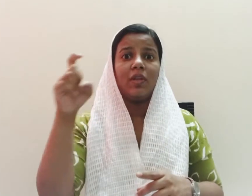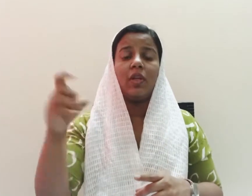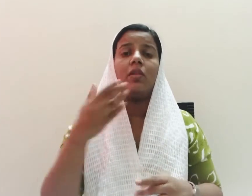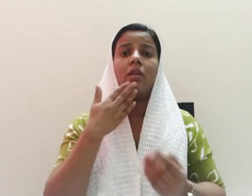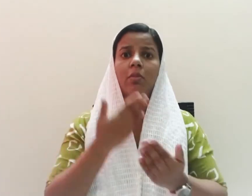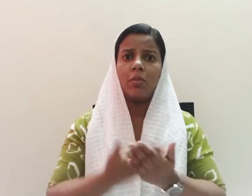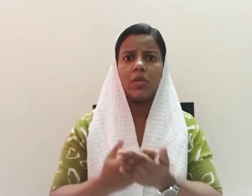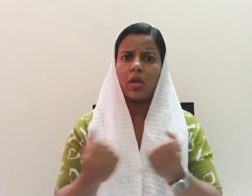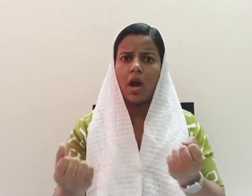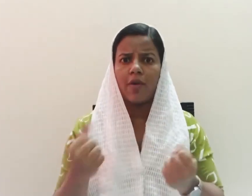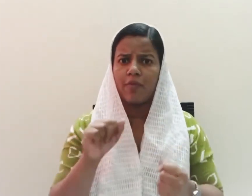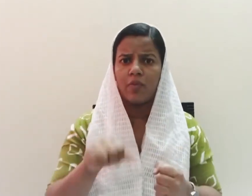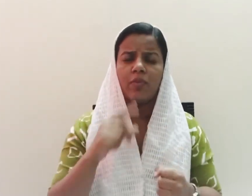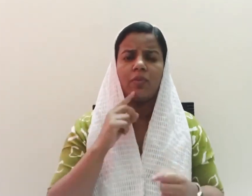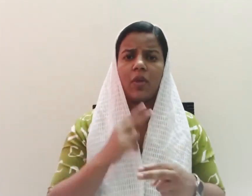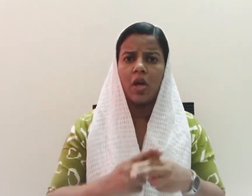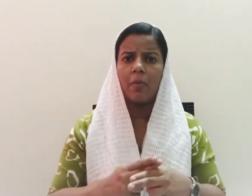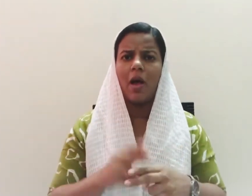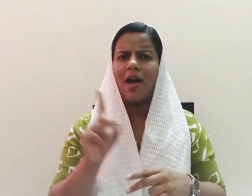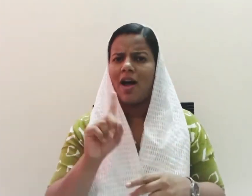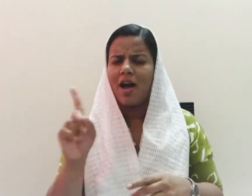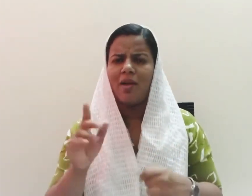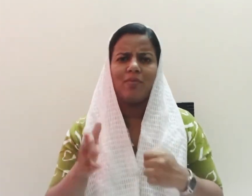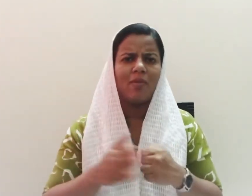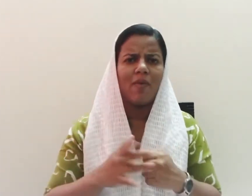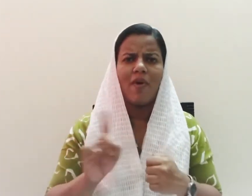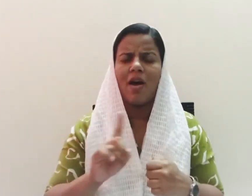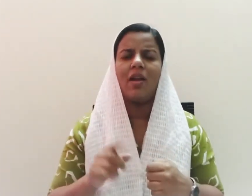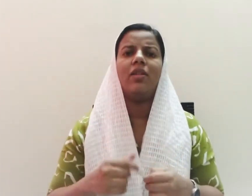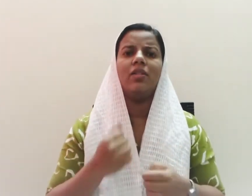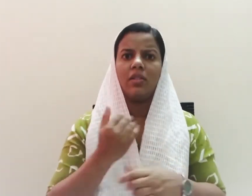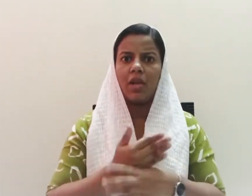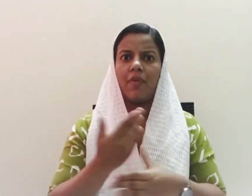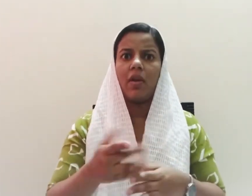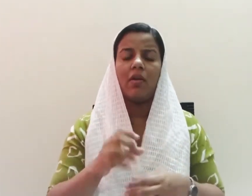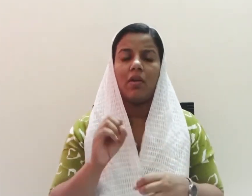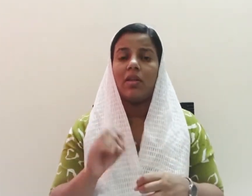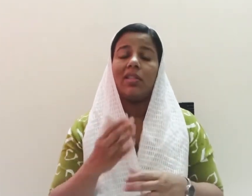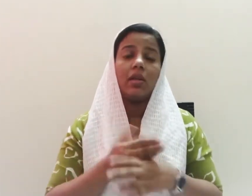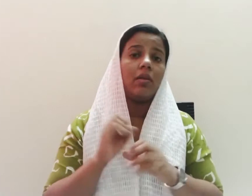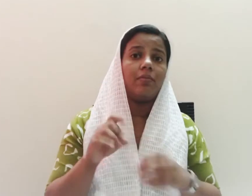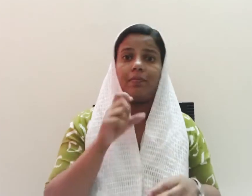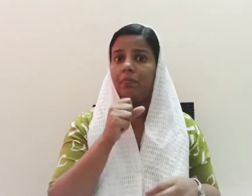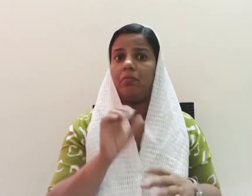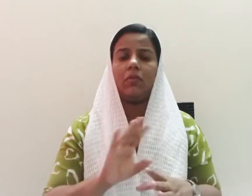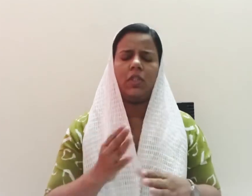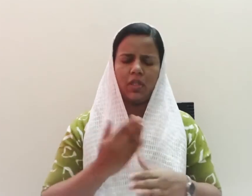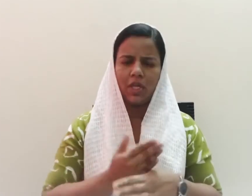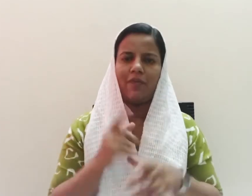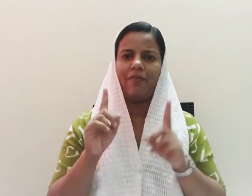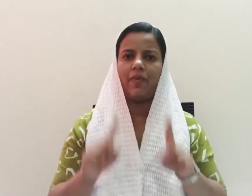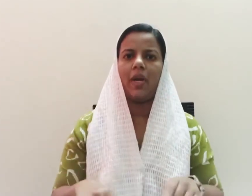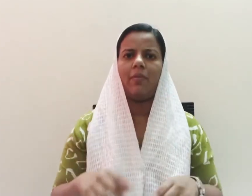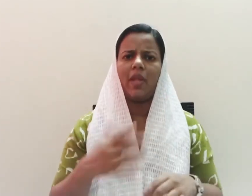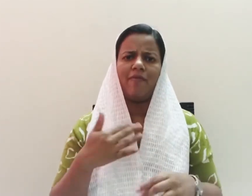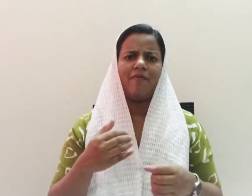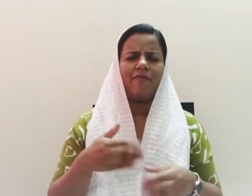ചെയ്യുവാൻ നിനക്ക് പ്രാപ്തി ഉള്ളപ്പോൾ അതിന് യോഗ്യരായിരിക്കുന്നവർക്ക് ചെയ്യാതിരിക്കരുത്. ആർക്കെങ്കിലും എന്തെങ്കിലും നന്മ ചെയ്യുവാൻ തക്കവണ്ണം നമുക്കൊരു സോഴ്സ്